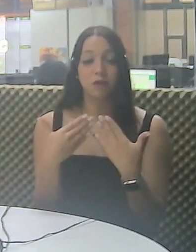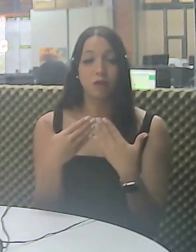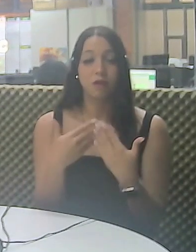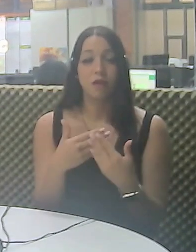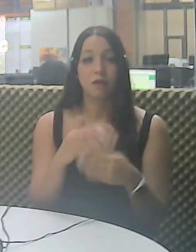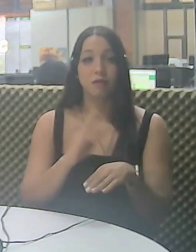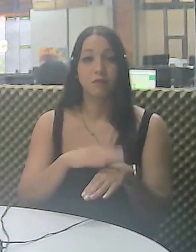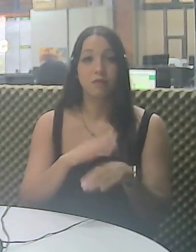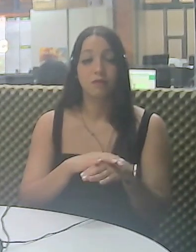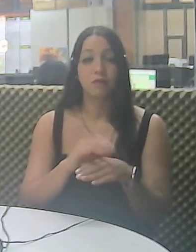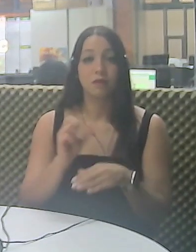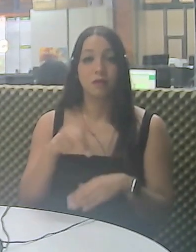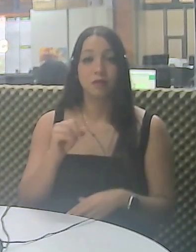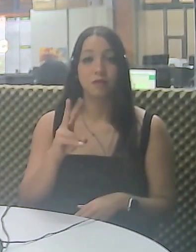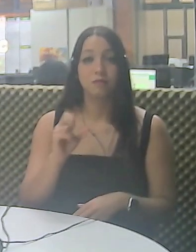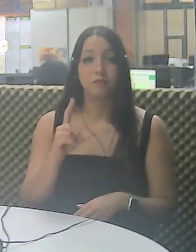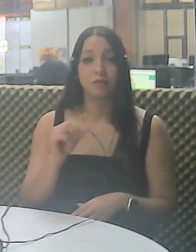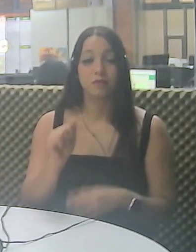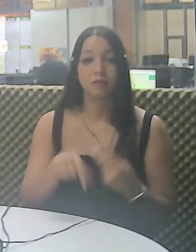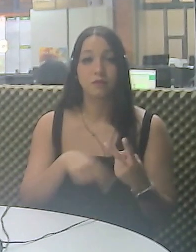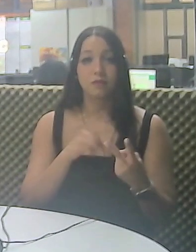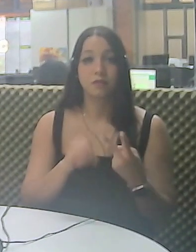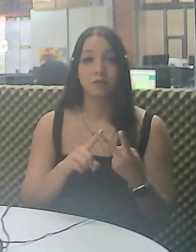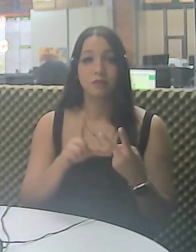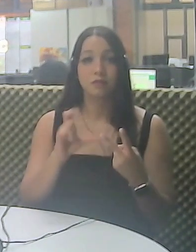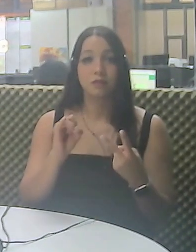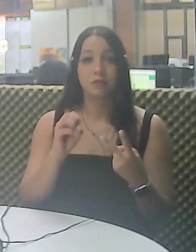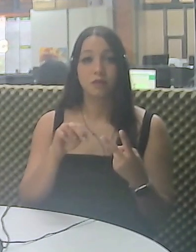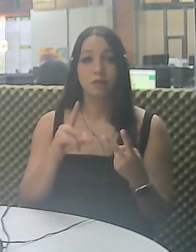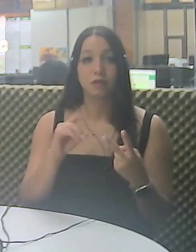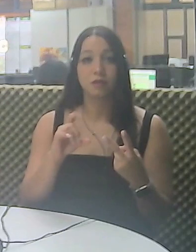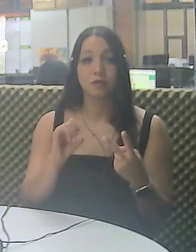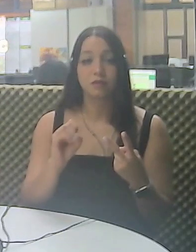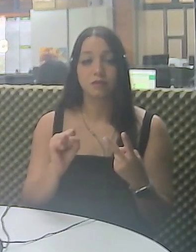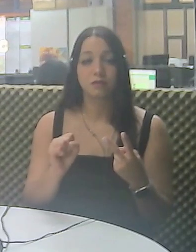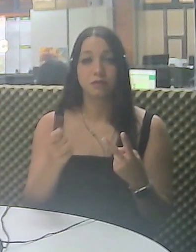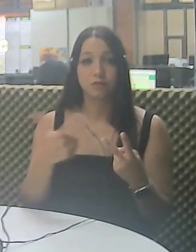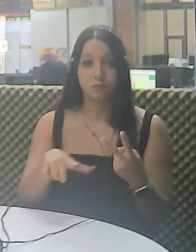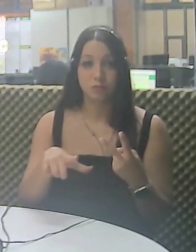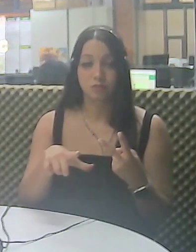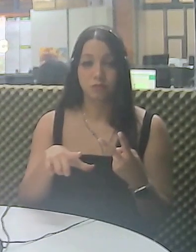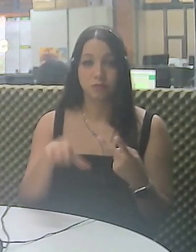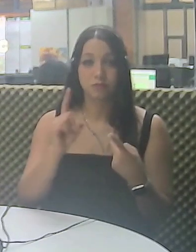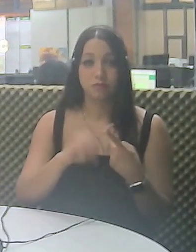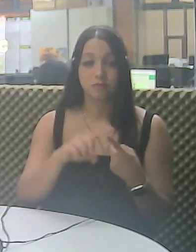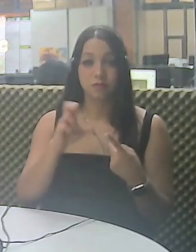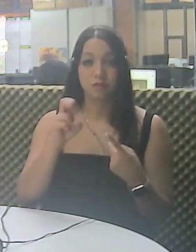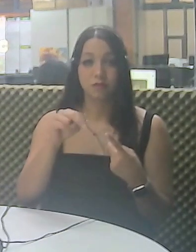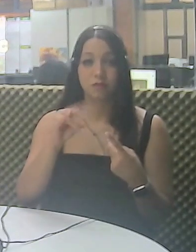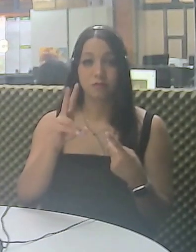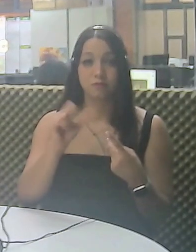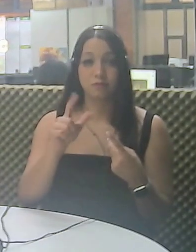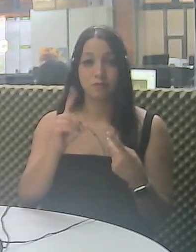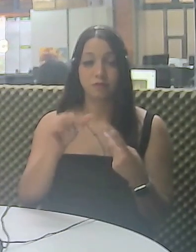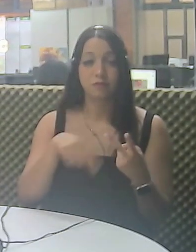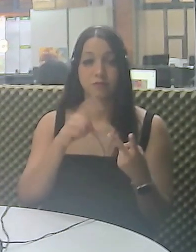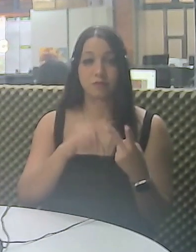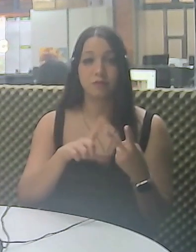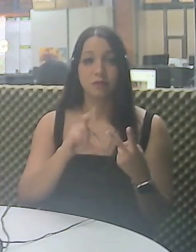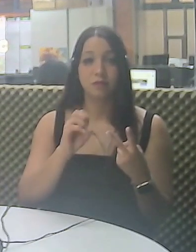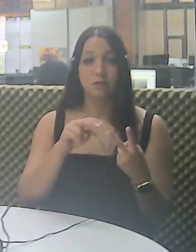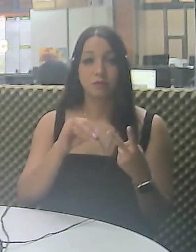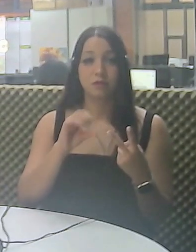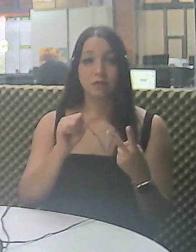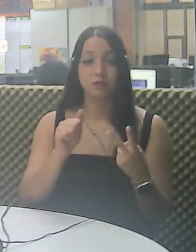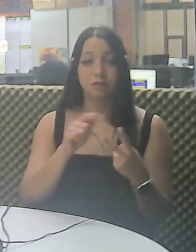escritoras Enivalda Nunes e Leonísia Goiá. Repetindo, com as escritoras Enivalda Nunes e Leonísia